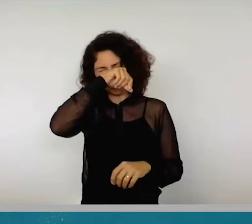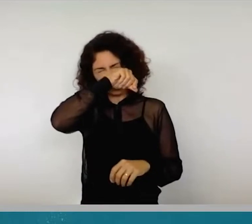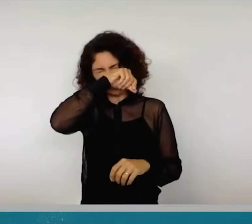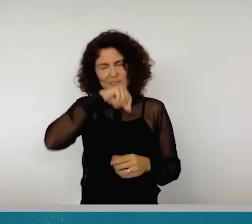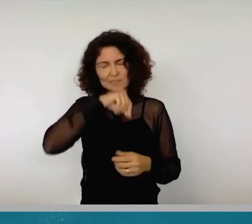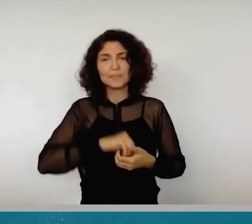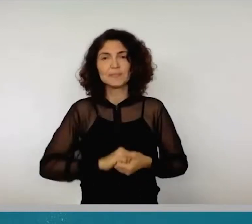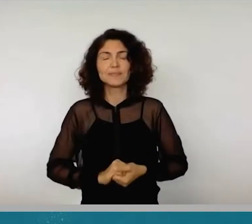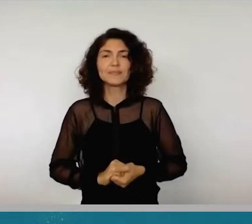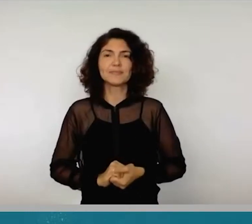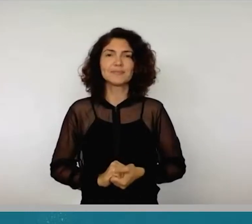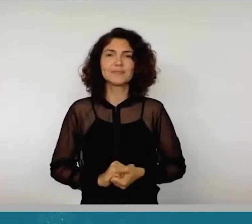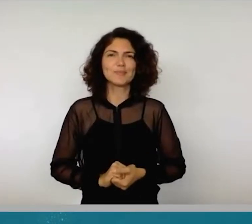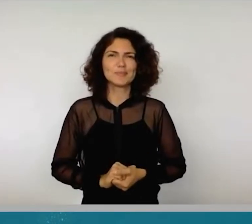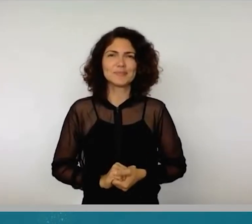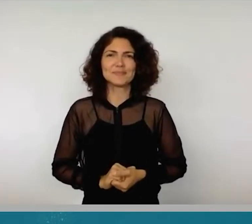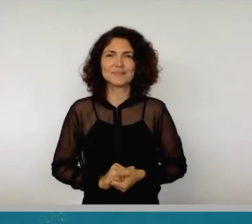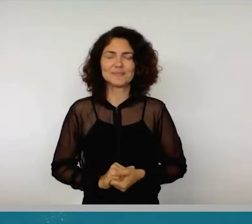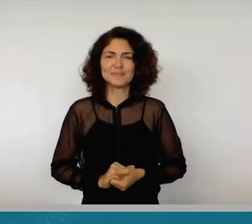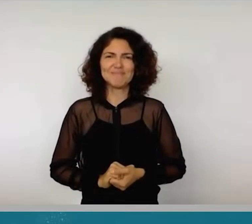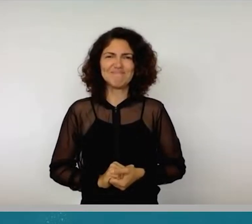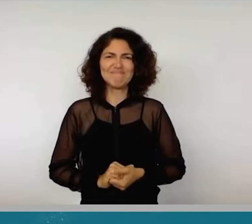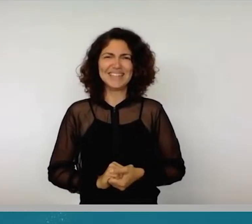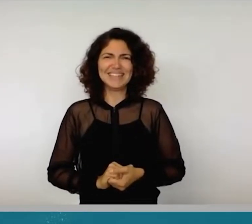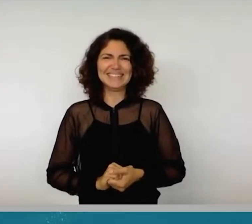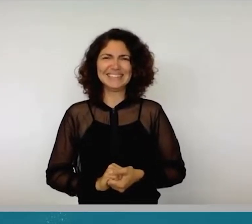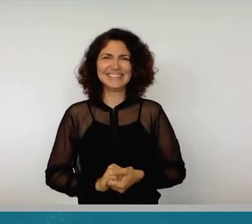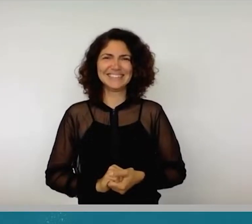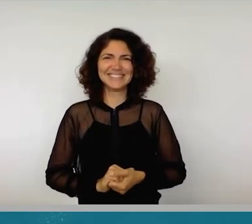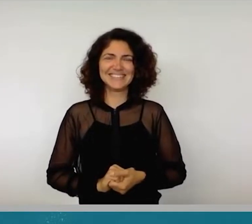Reino dos Céus, o nosso Senhor Jesus Cristo,